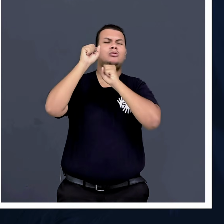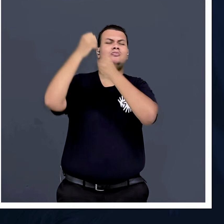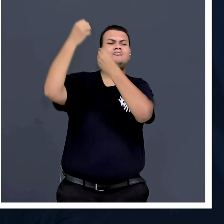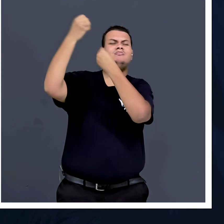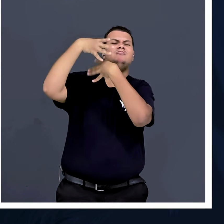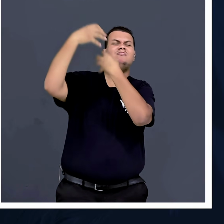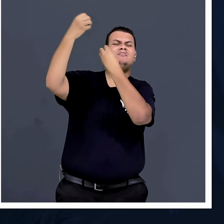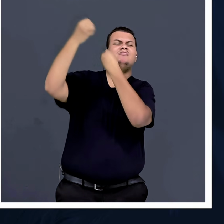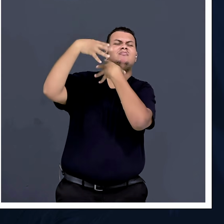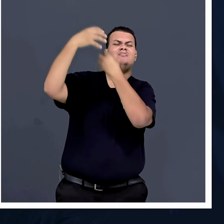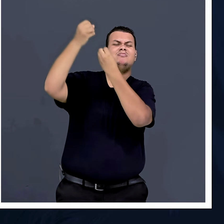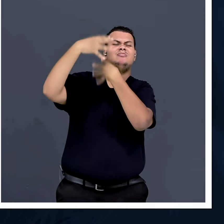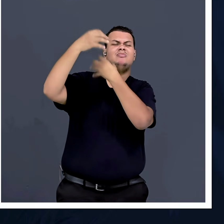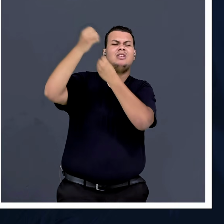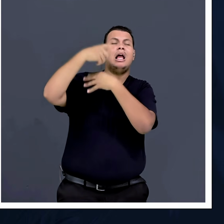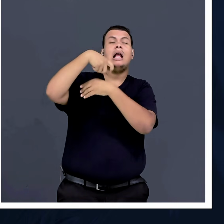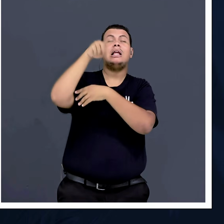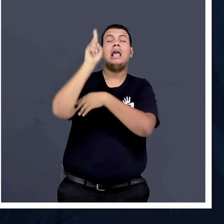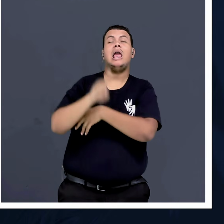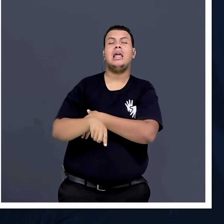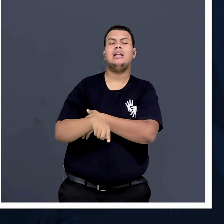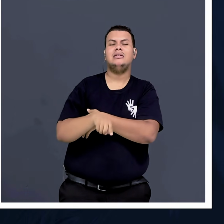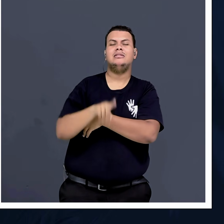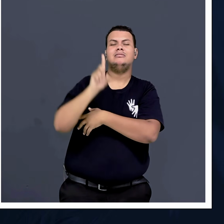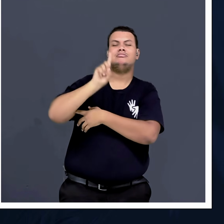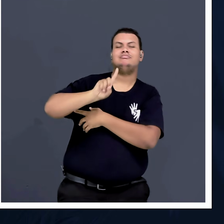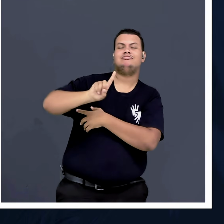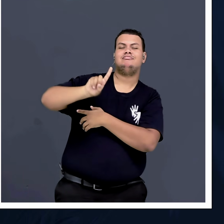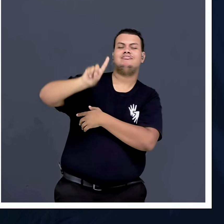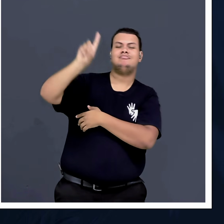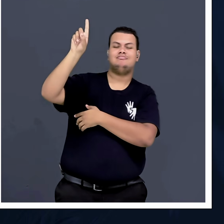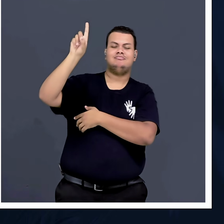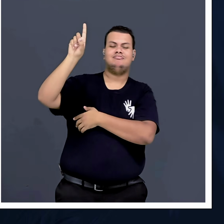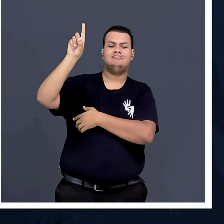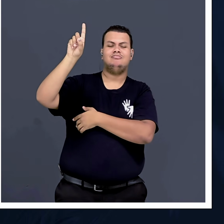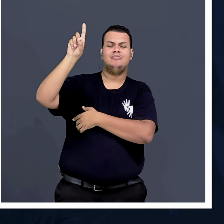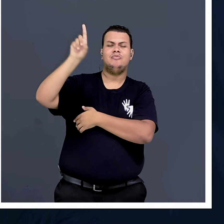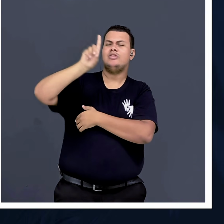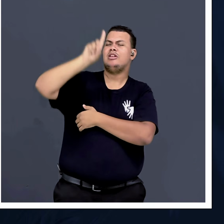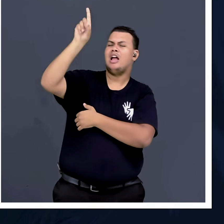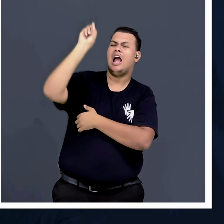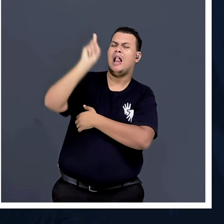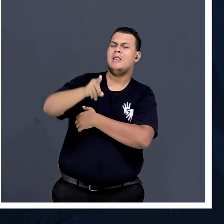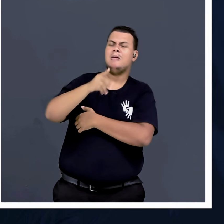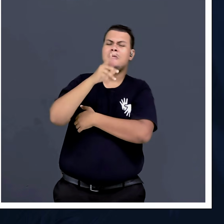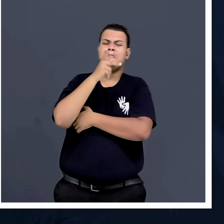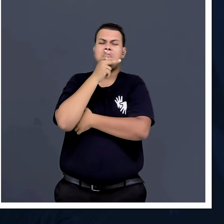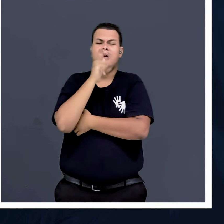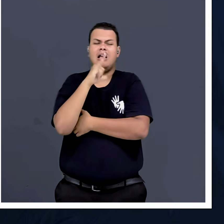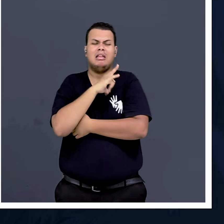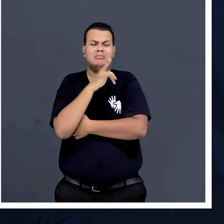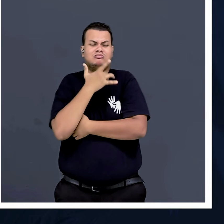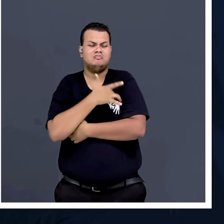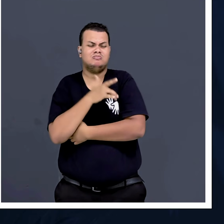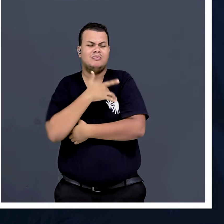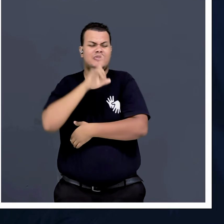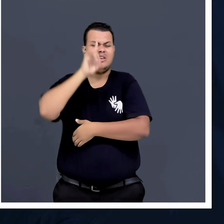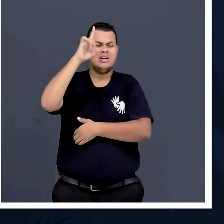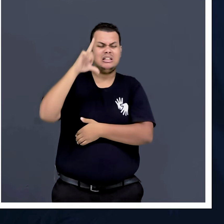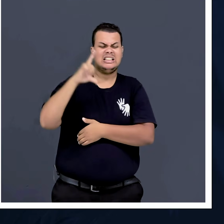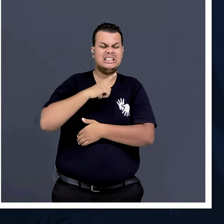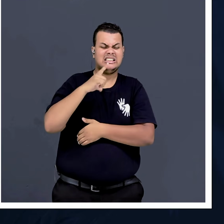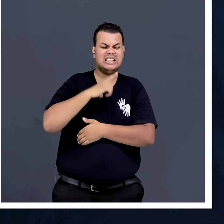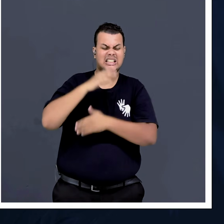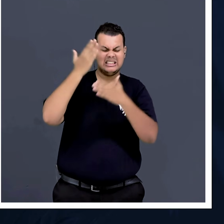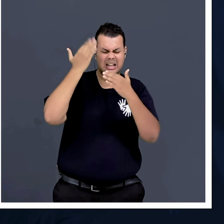ensina, Espírito Santo, sobre quem é o nosso Pai. Tu és Pai de misericórdia. Tu és o Deus de